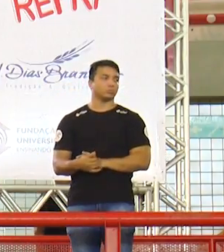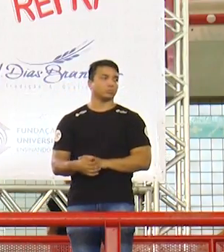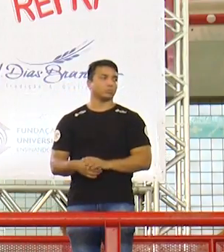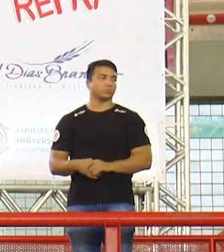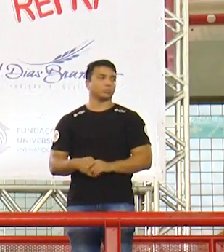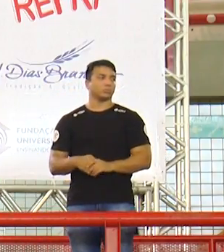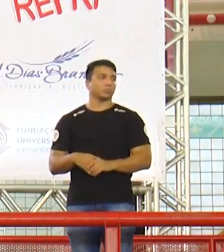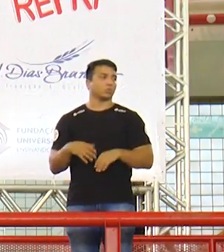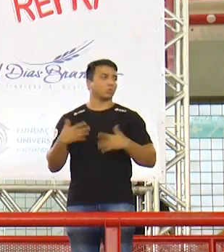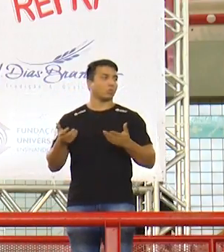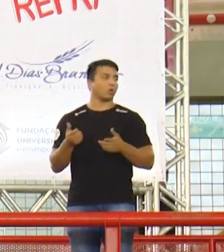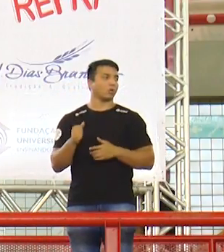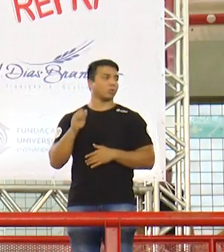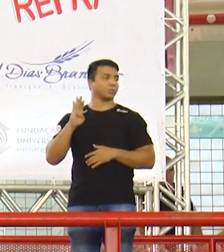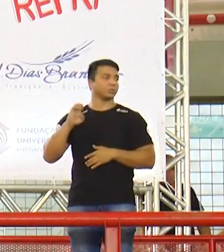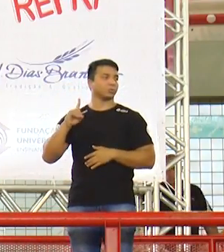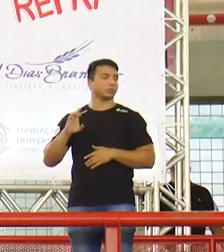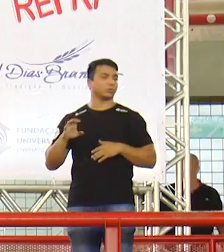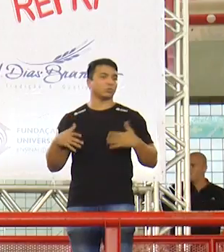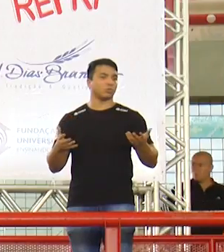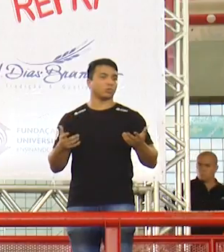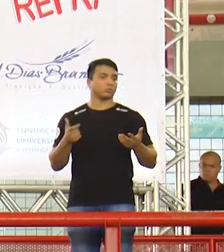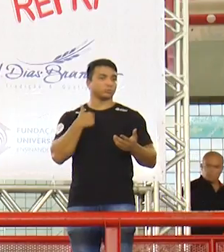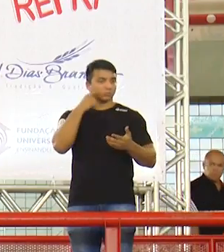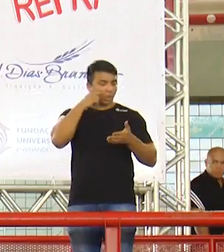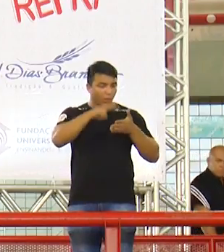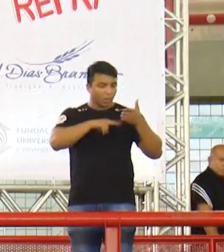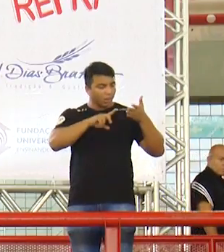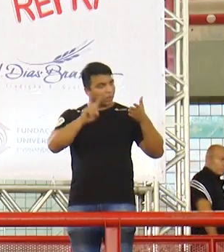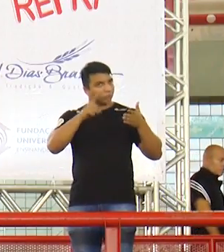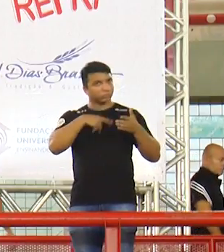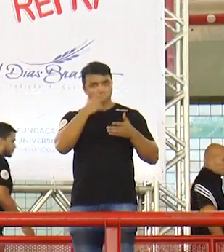Dá uma olhadinha nas alternativas e, por favor, não só lê,